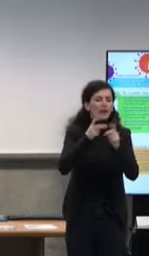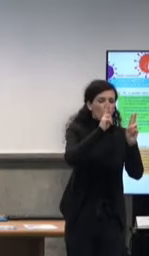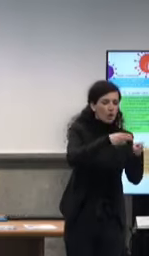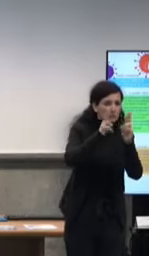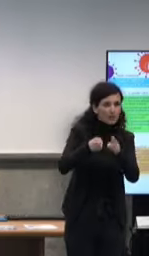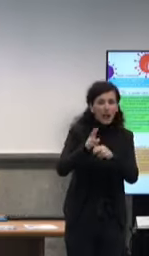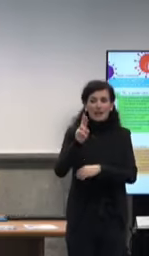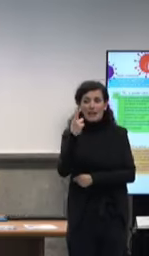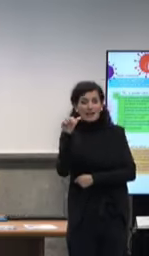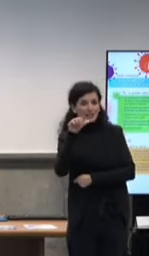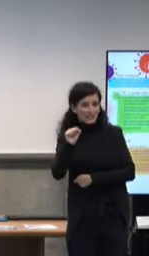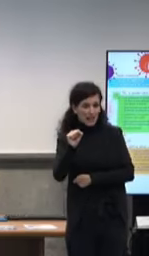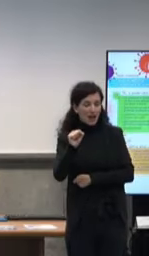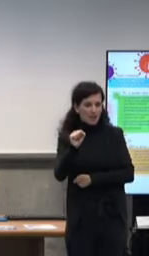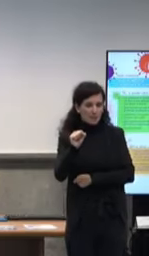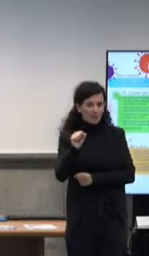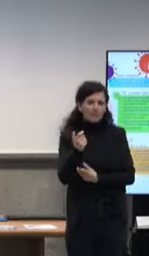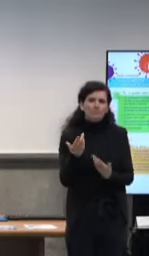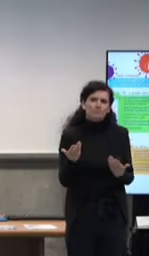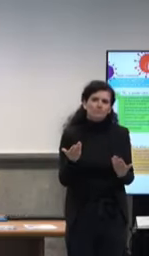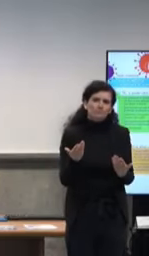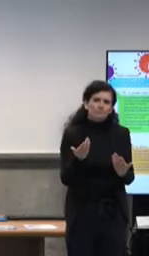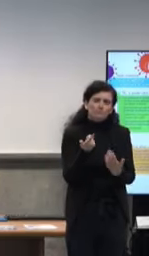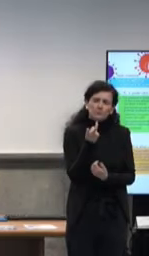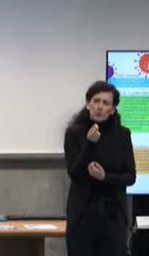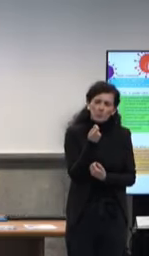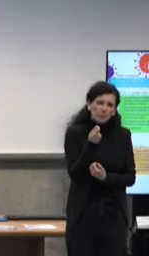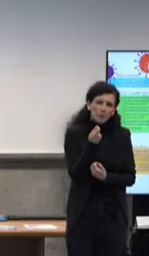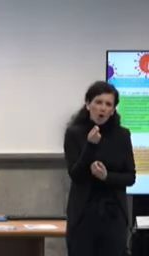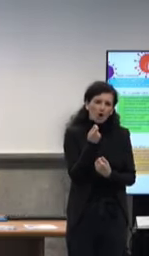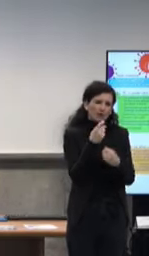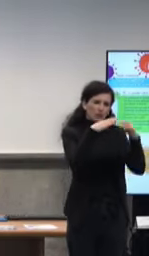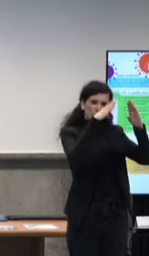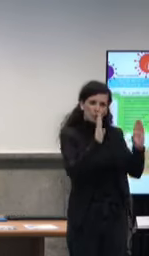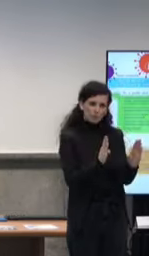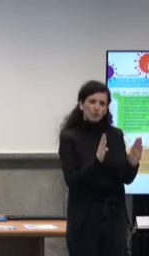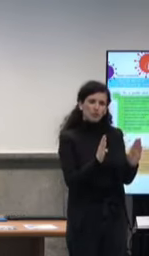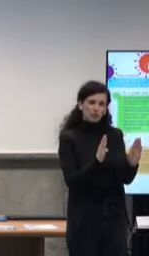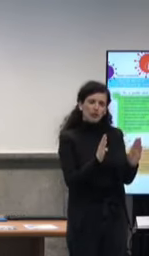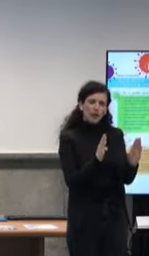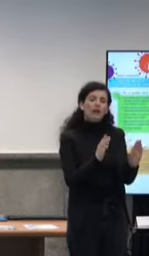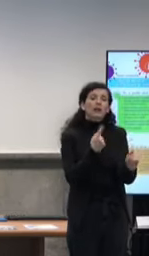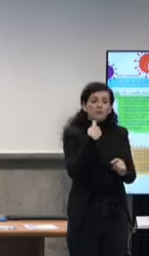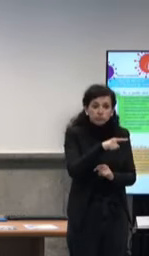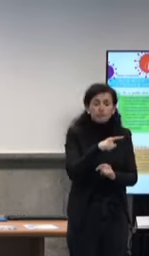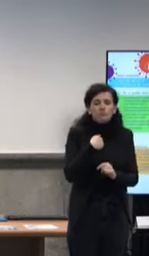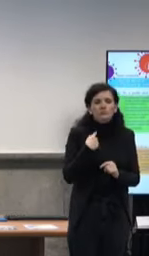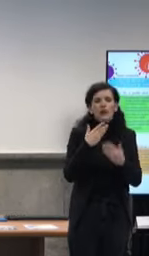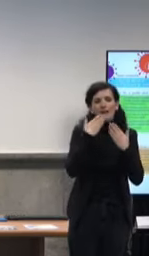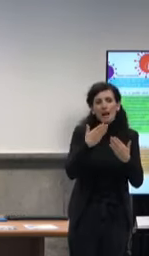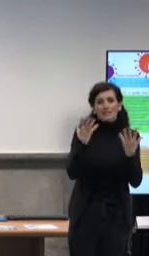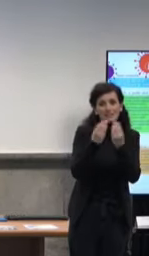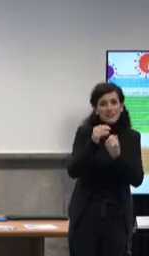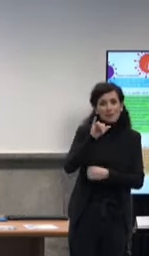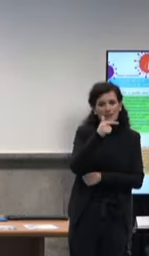molto più quasi quasi pochissimi immagino quei domiciliari quelli andiamo a intercettare con le schede istat e lo stiamo facendo